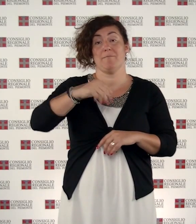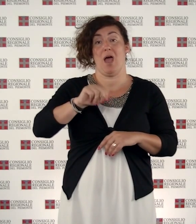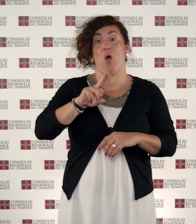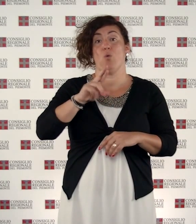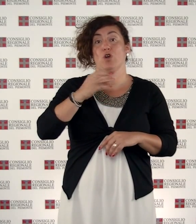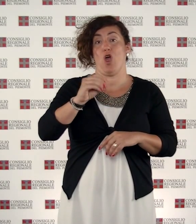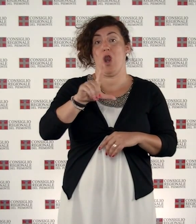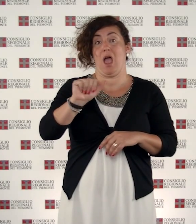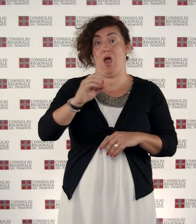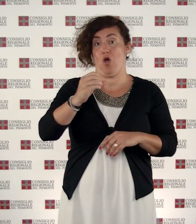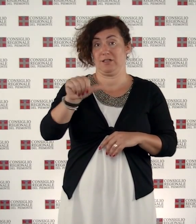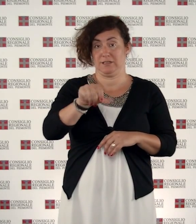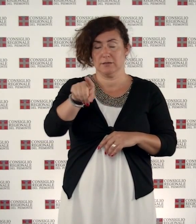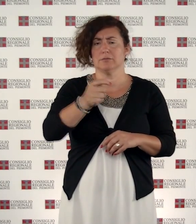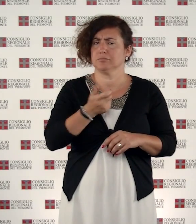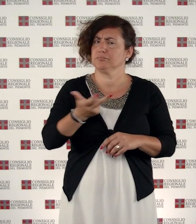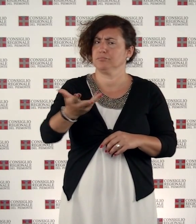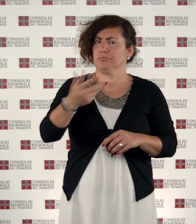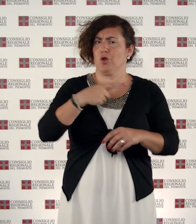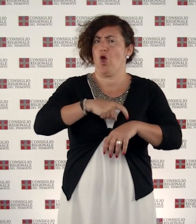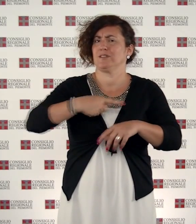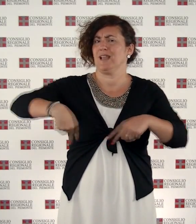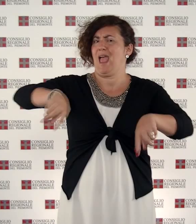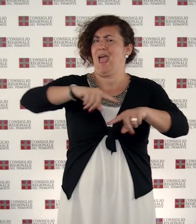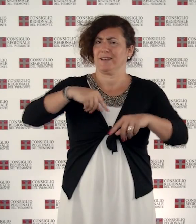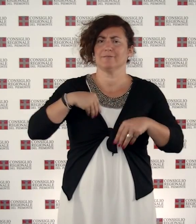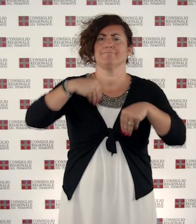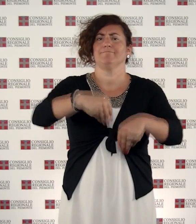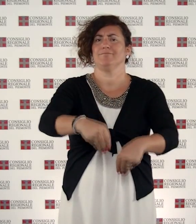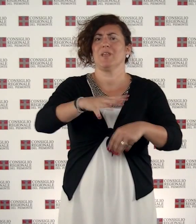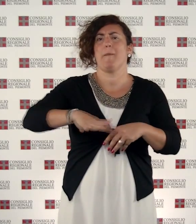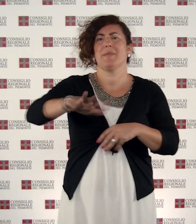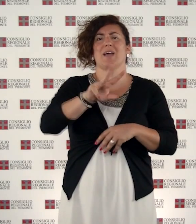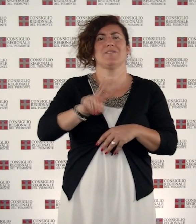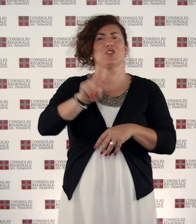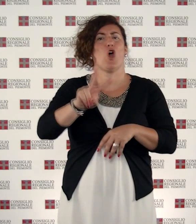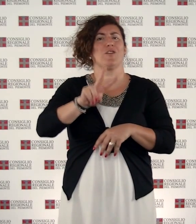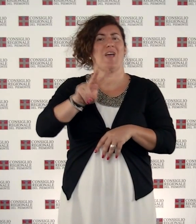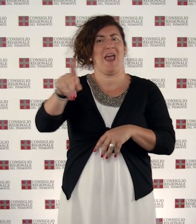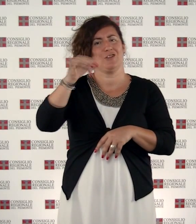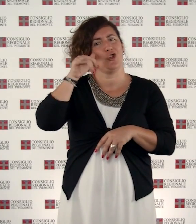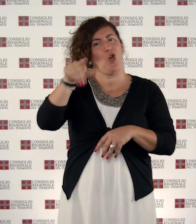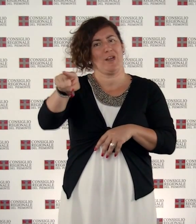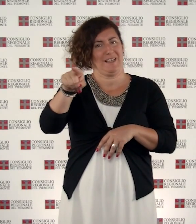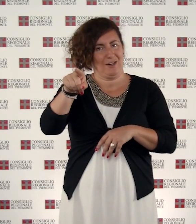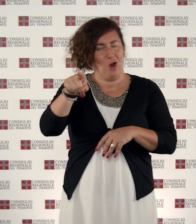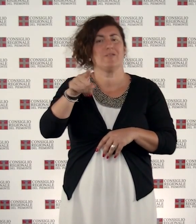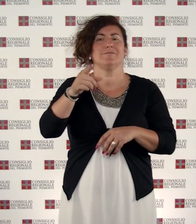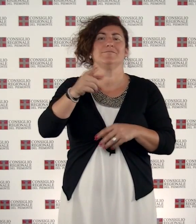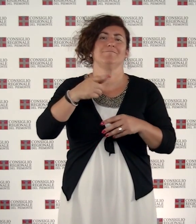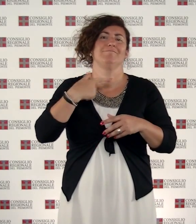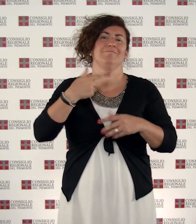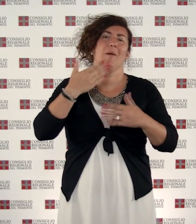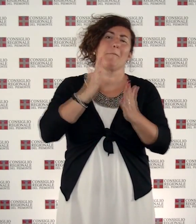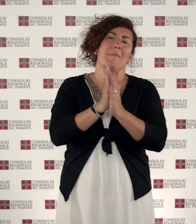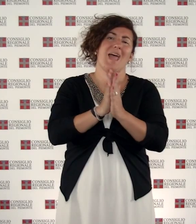numero di consiglieri hanno partecipato in piazza vittorio veneto a torino alla messa celebrata dal papa francesco nel pomeriggio alle peeling dei